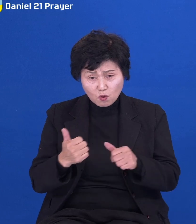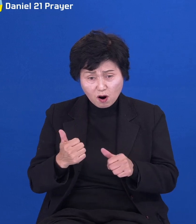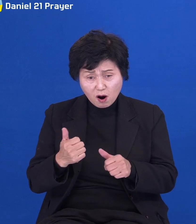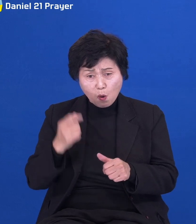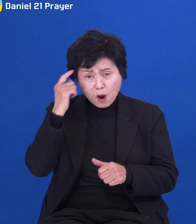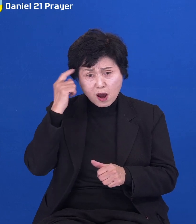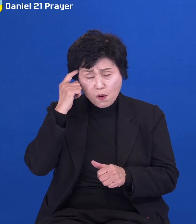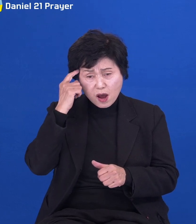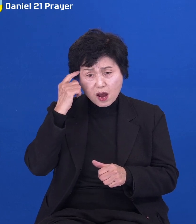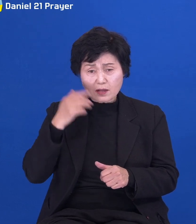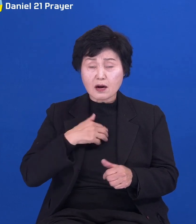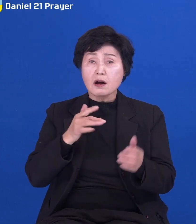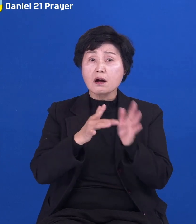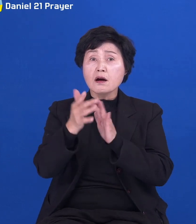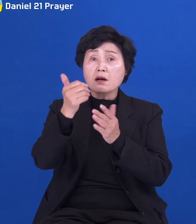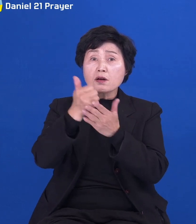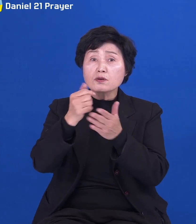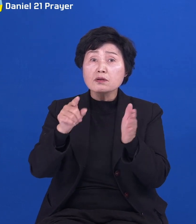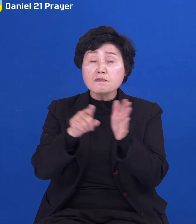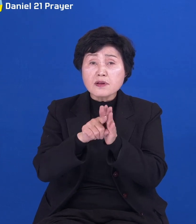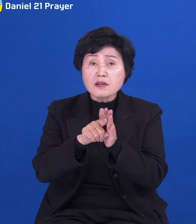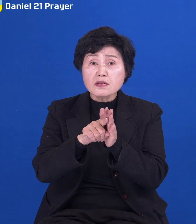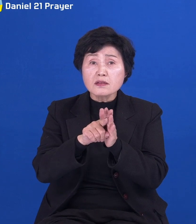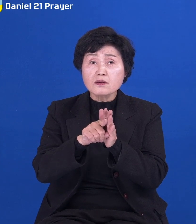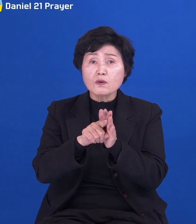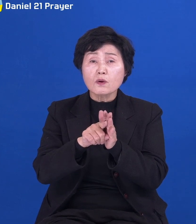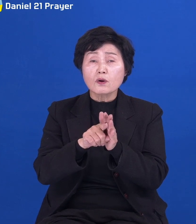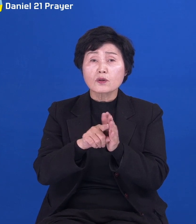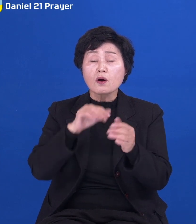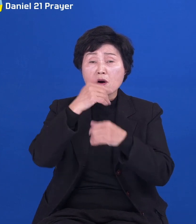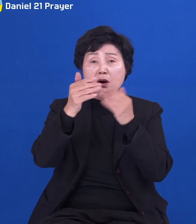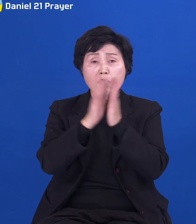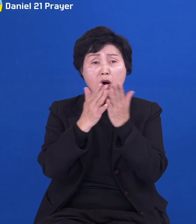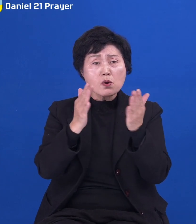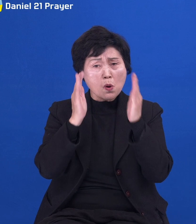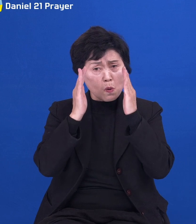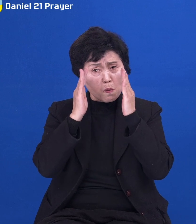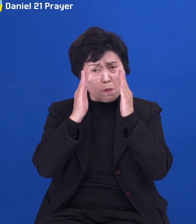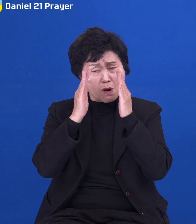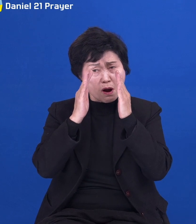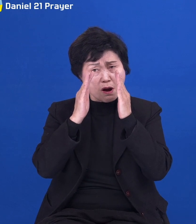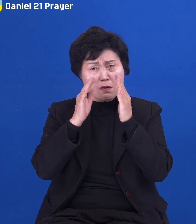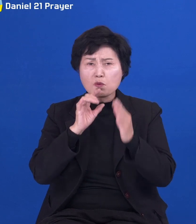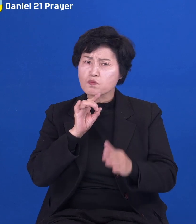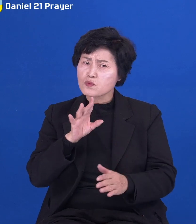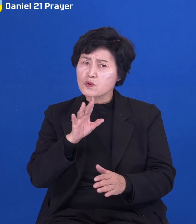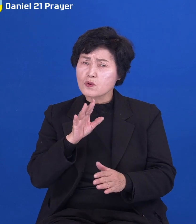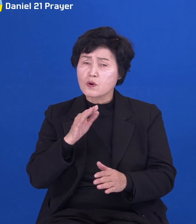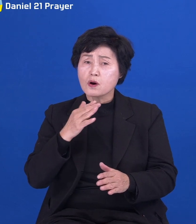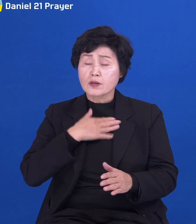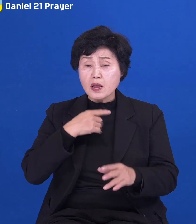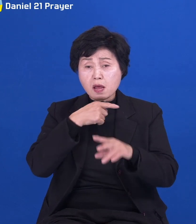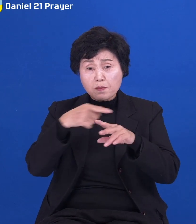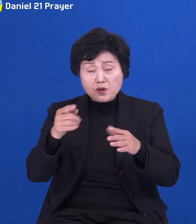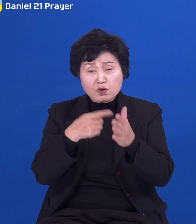나는 예수님을 믿는다고 성경 공부한 것밖에 없고 내 민족을 위해서 기도한 것밖에 없는데 왜 나에게 이런